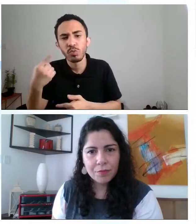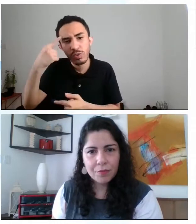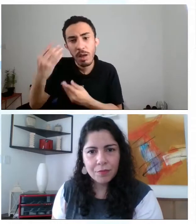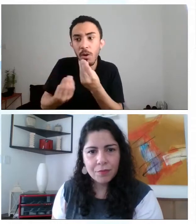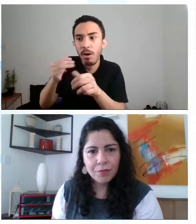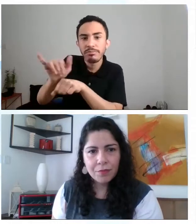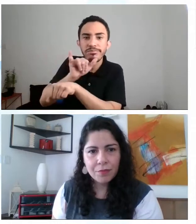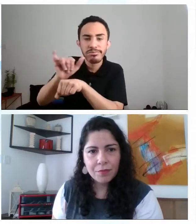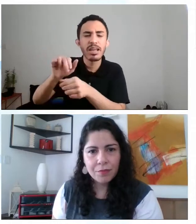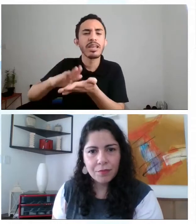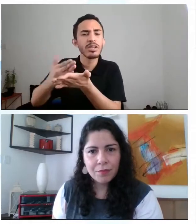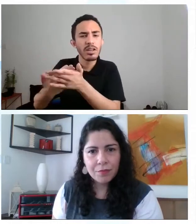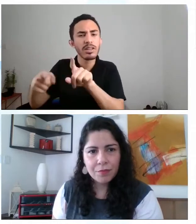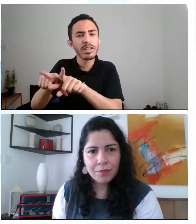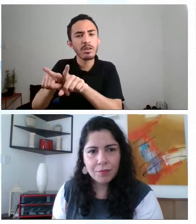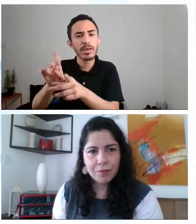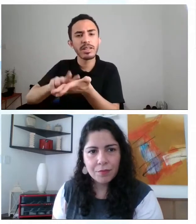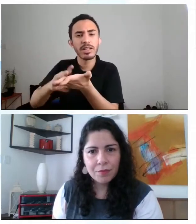tradução também.